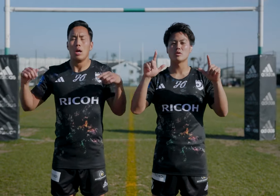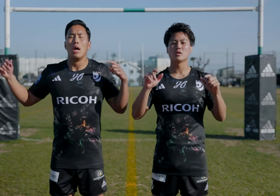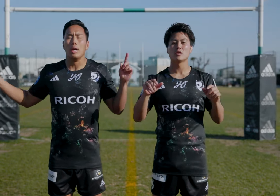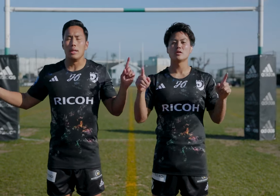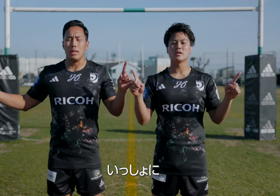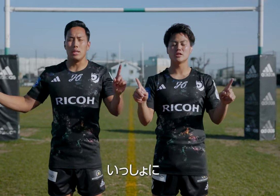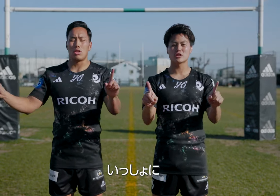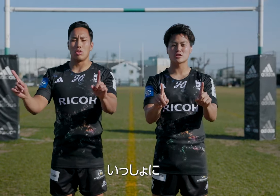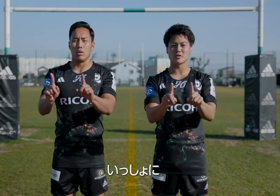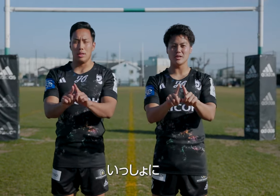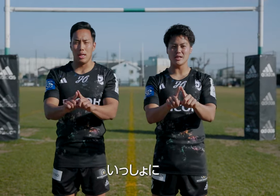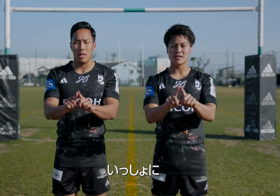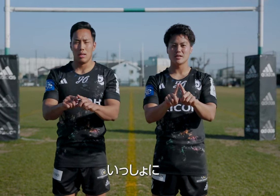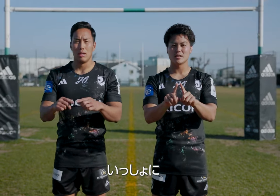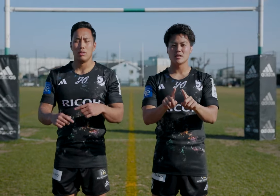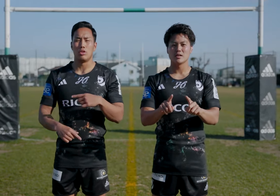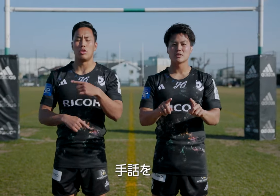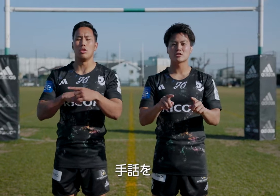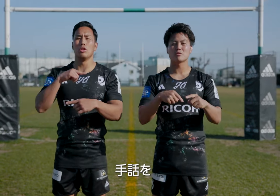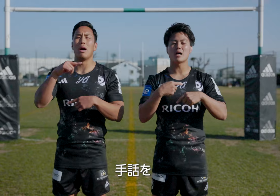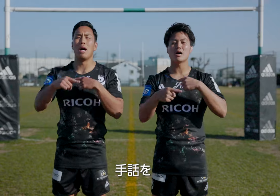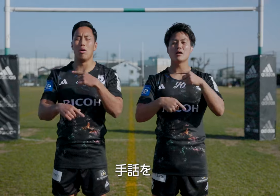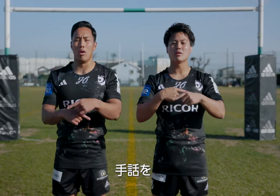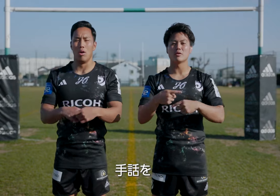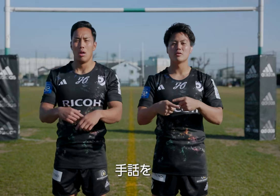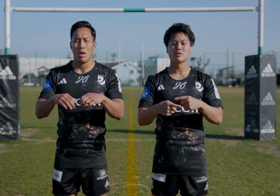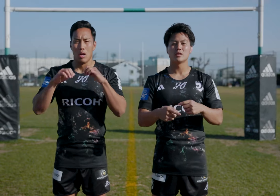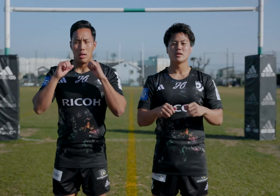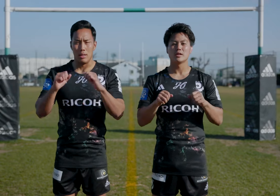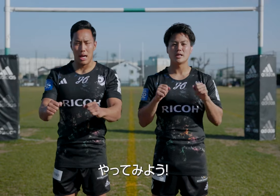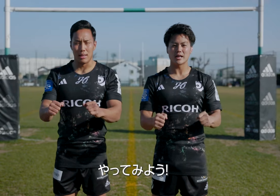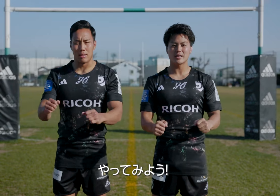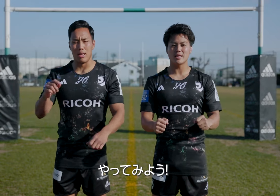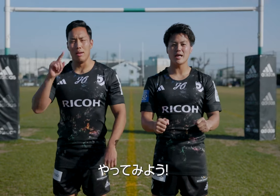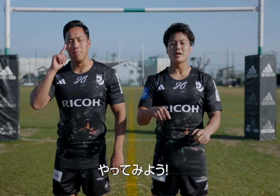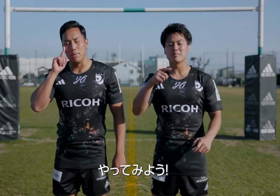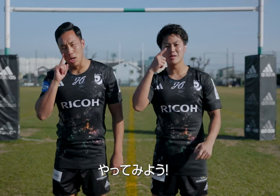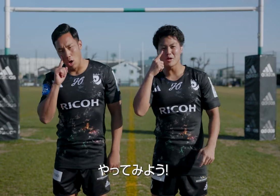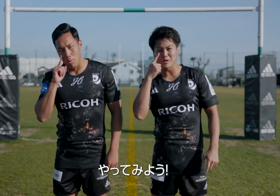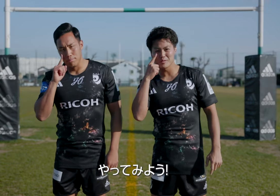一緒に手話をやってみよう。